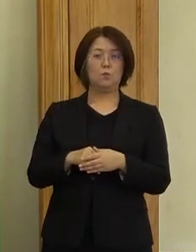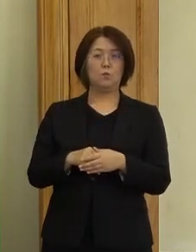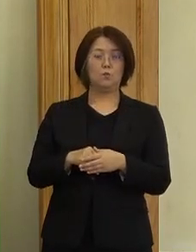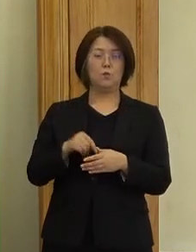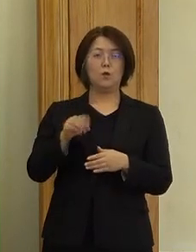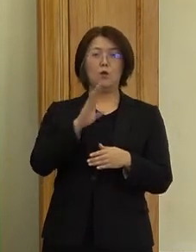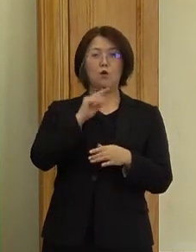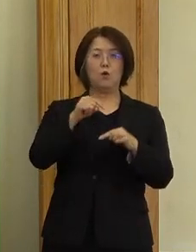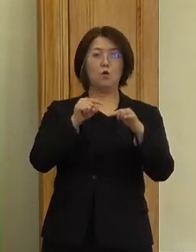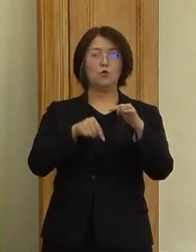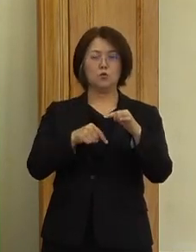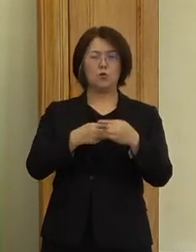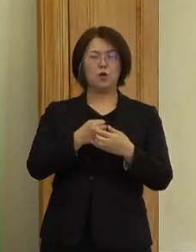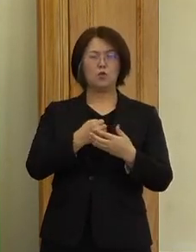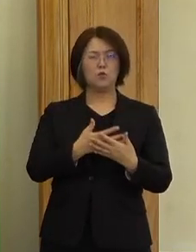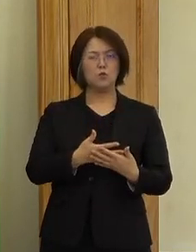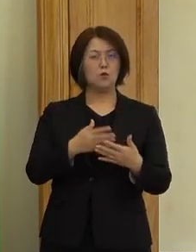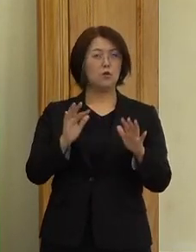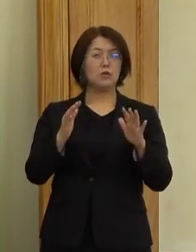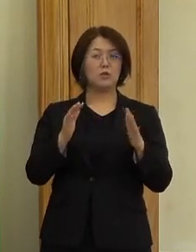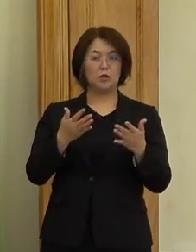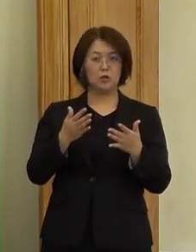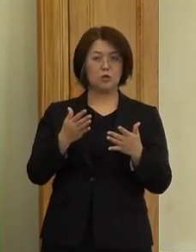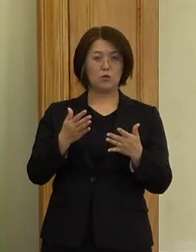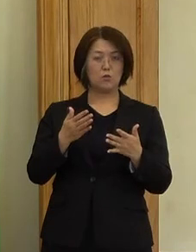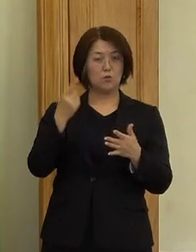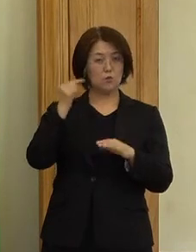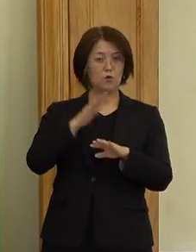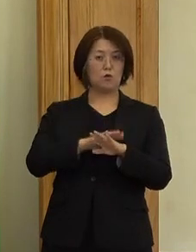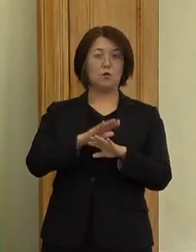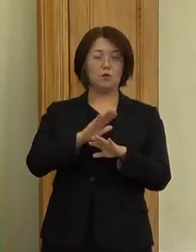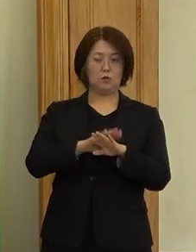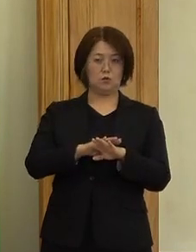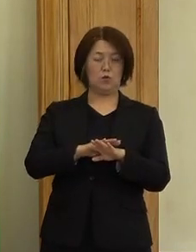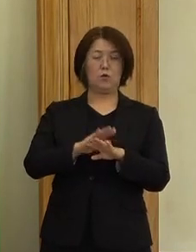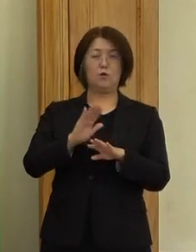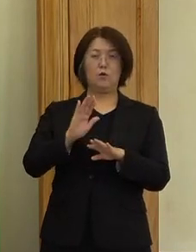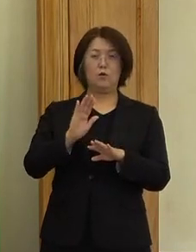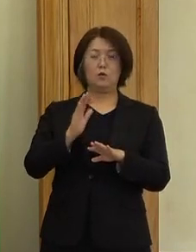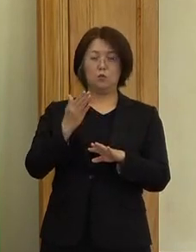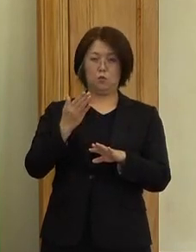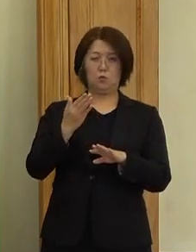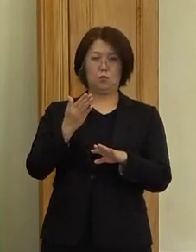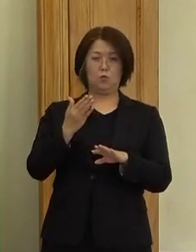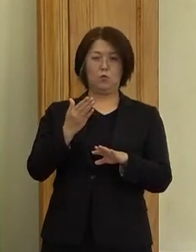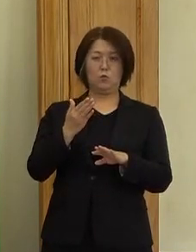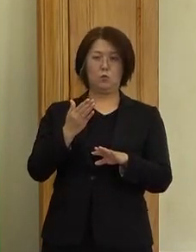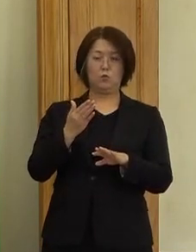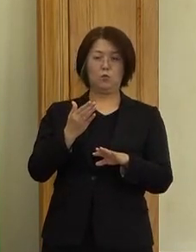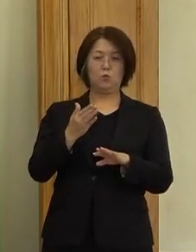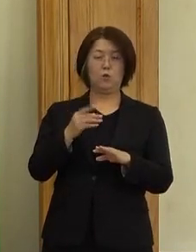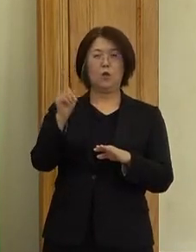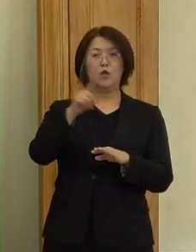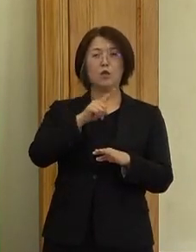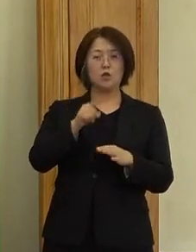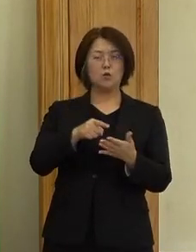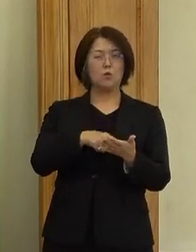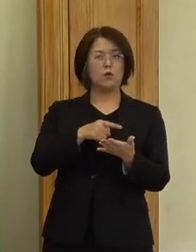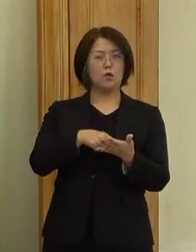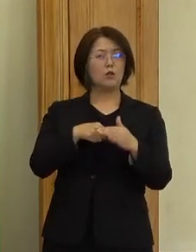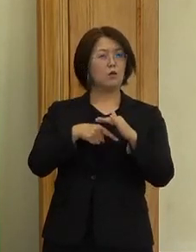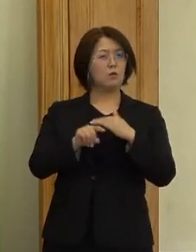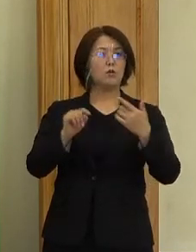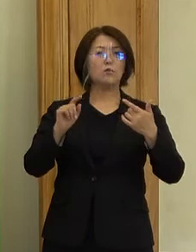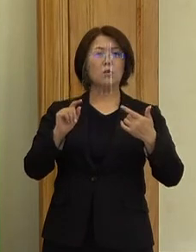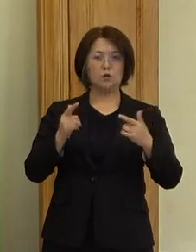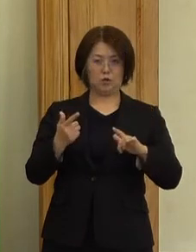本庁が緩んでいるわけではないというふうに考えておられて、で、かつそのマンパワー不足でこれが起きているということで